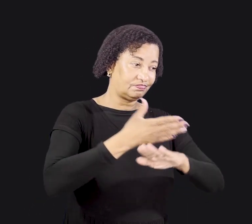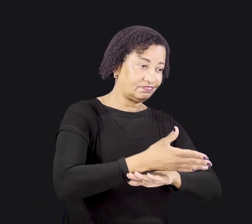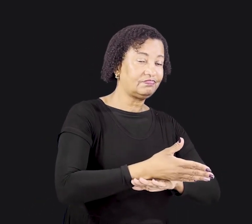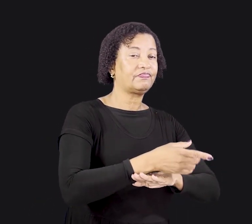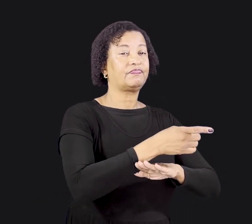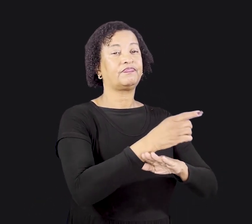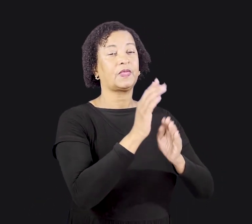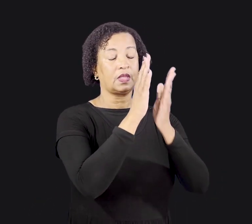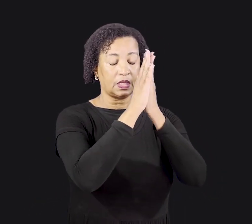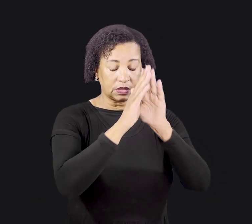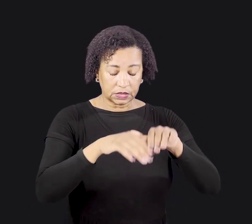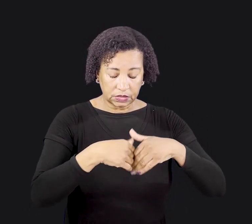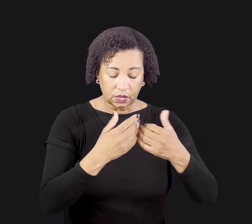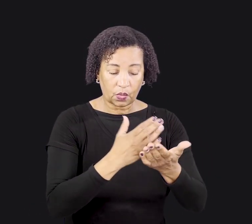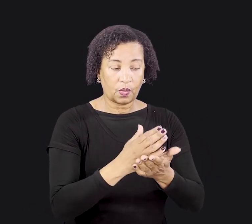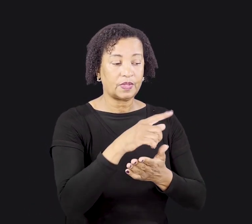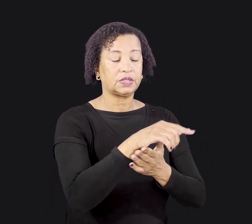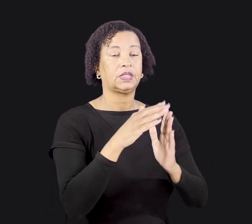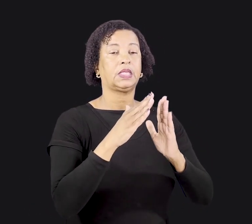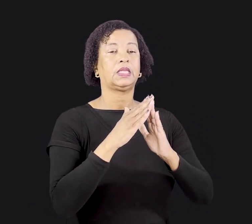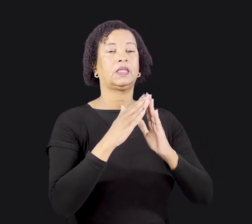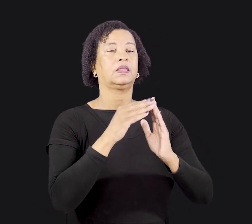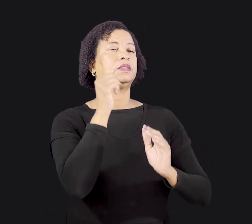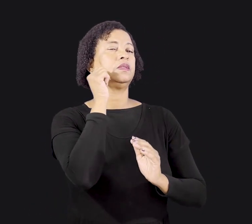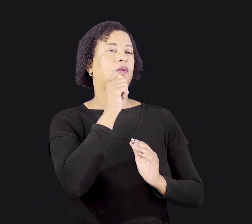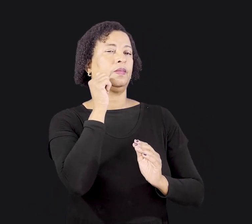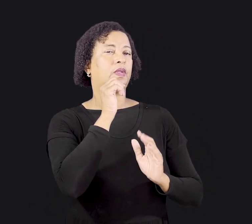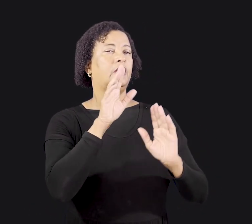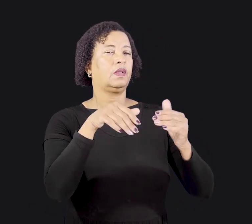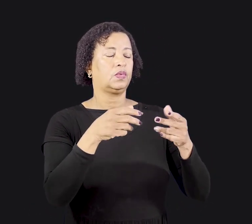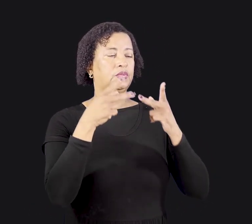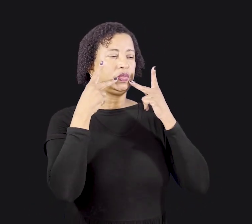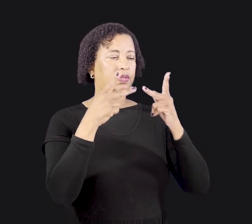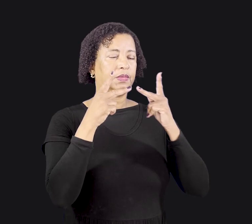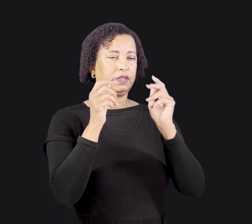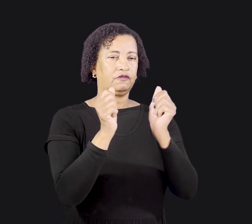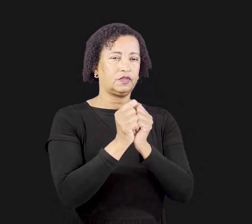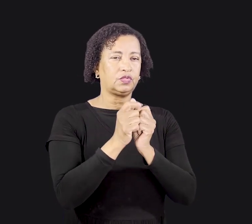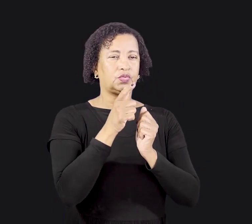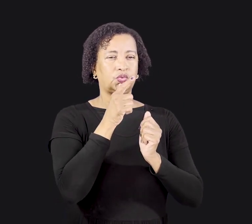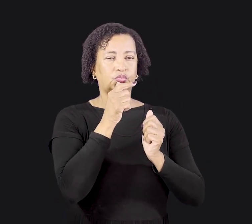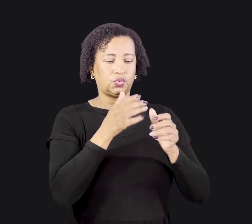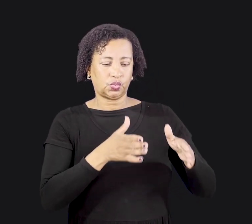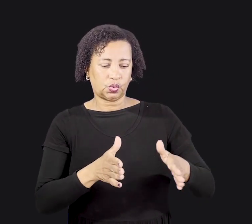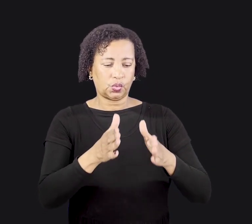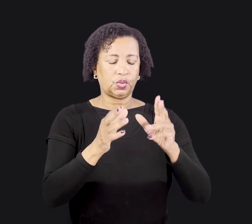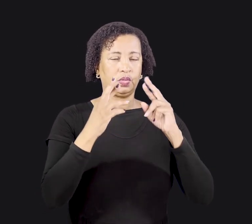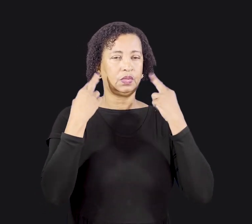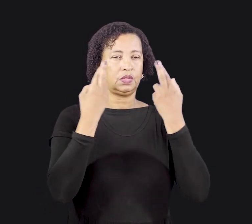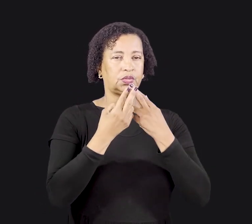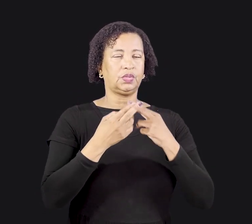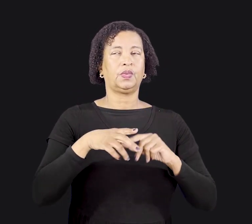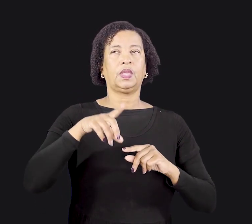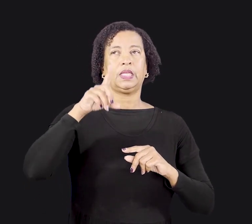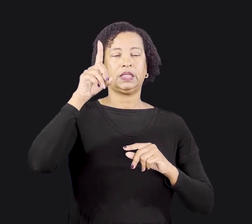exatamente na casa de uma mulher. Enquanto Paulo pregava junto a um rio, numa reunião, Deus abriu o coração de